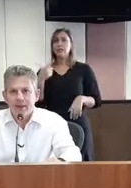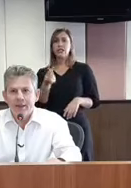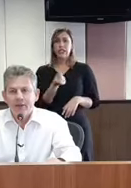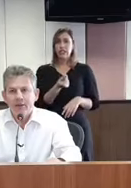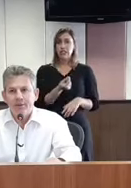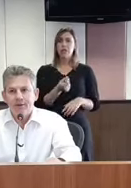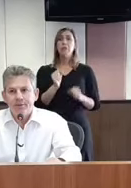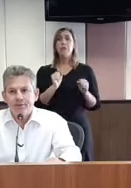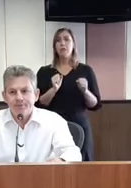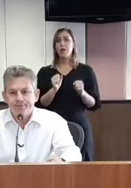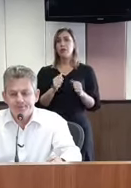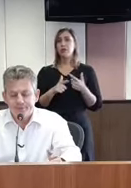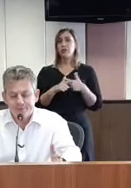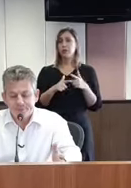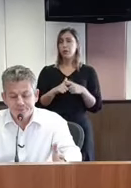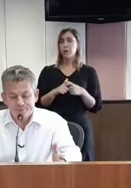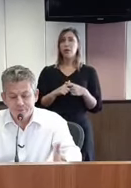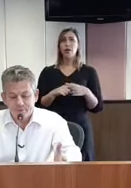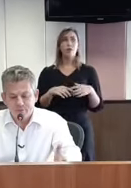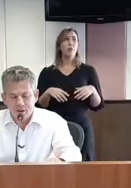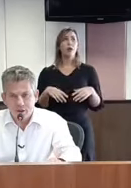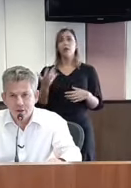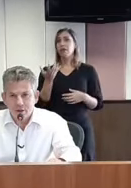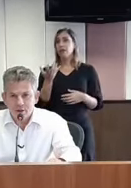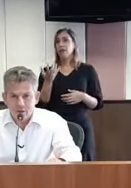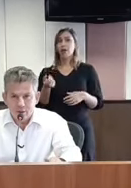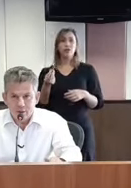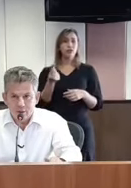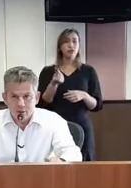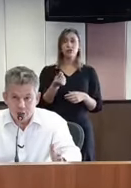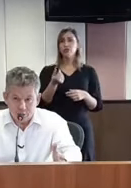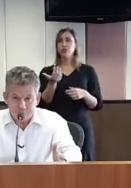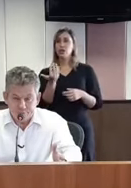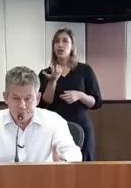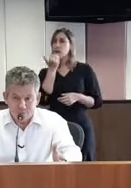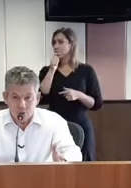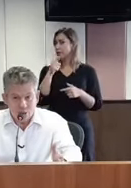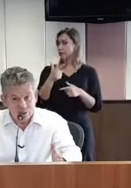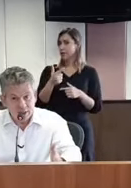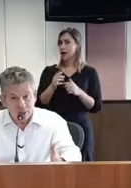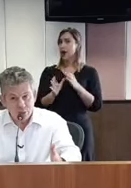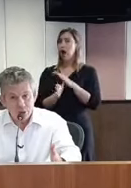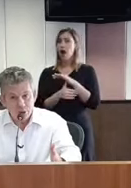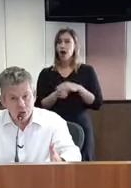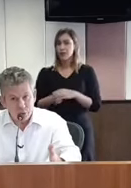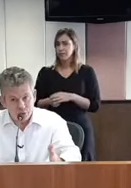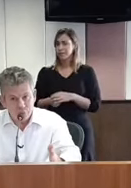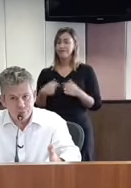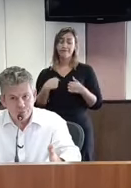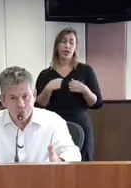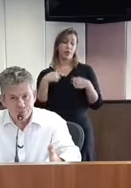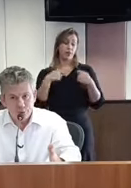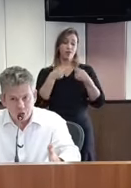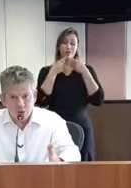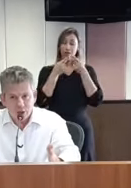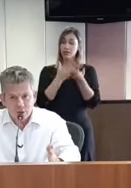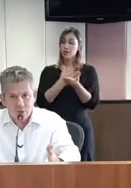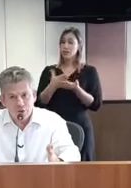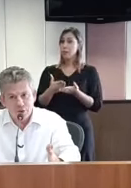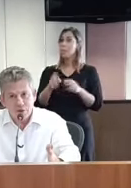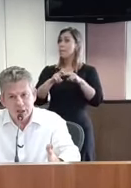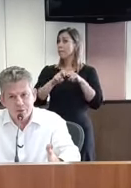a uma situação de fome e desespero ou convulsão social? Gente, eu tenho falado isso desde o início. Por isso